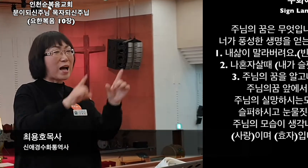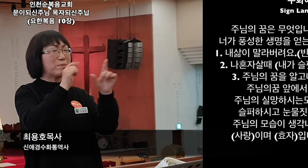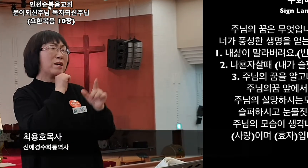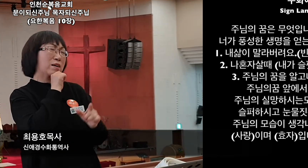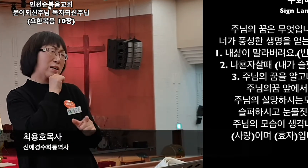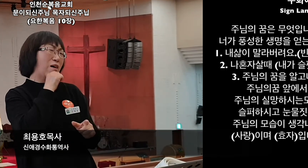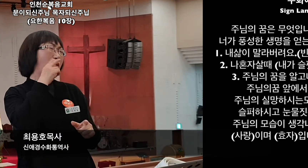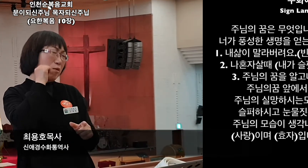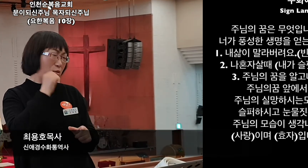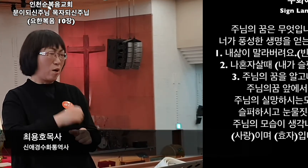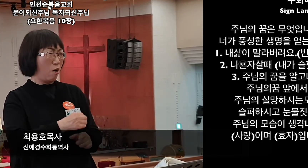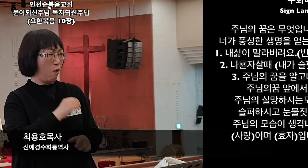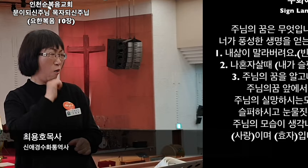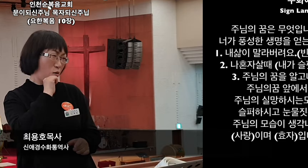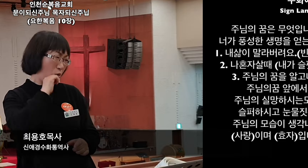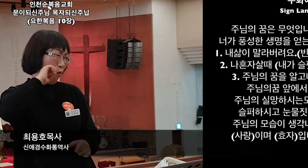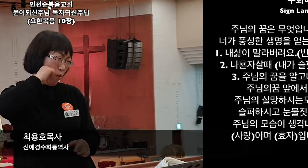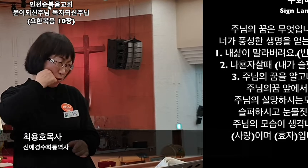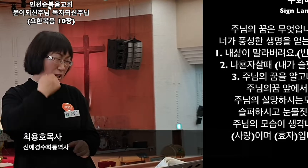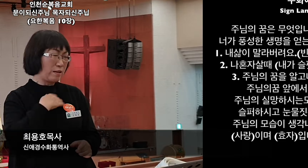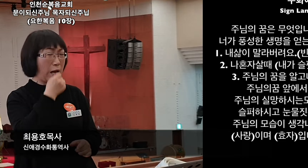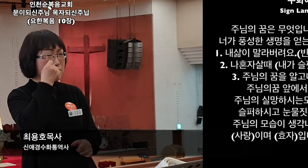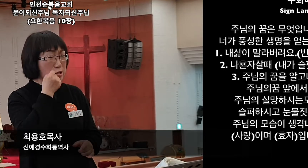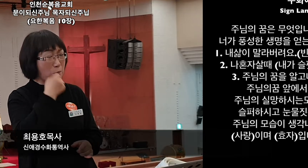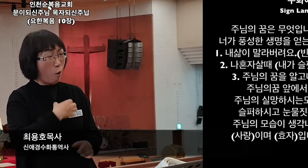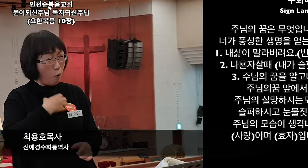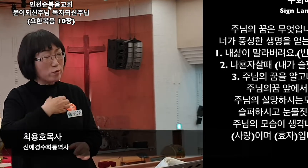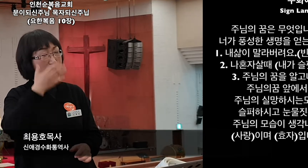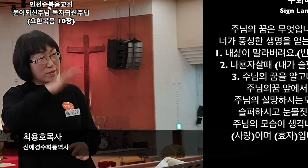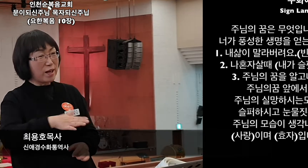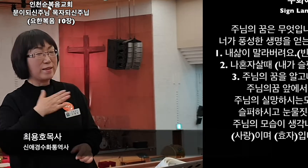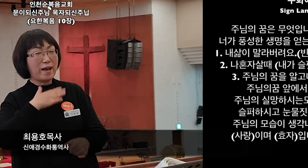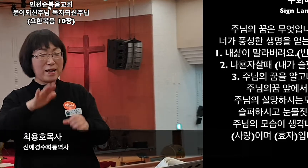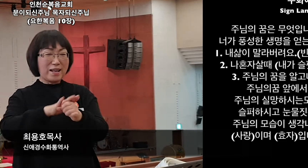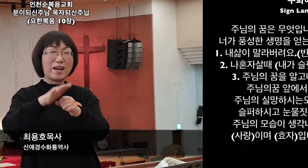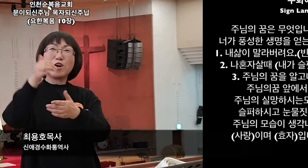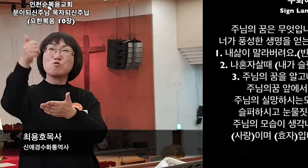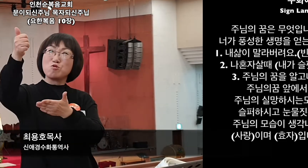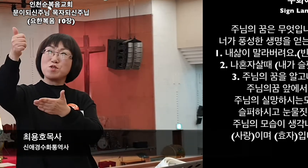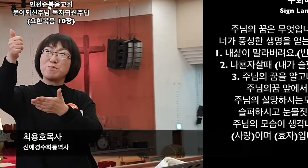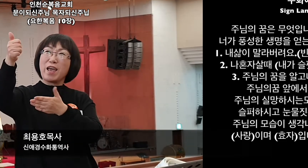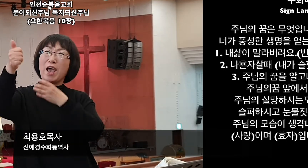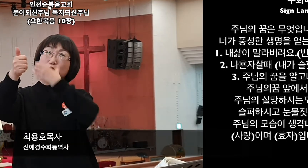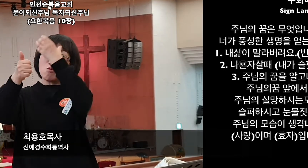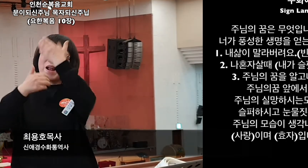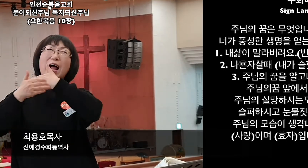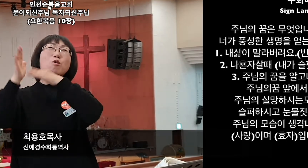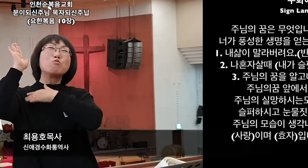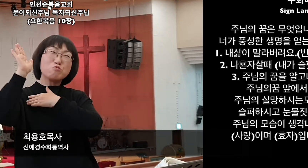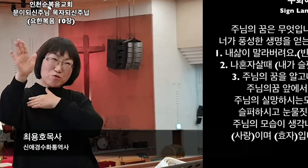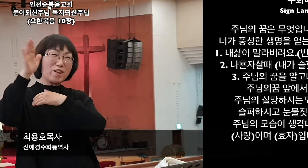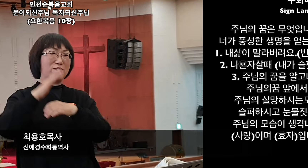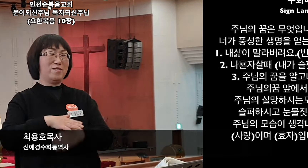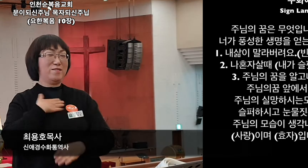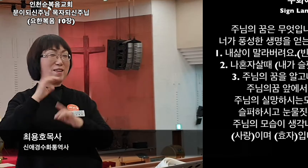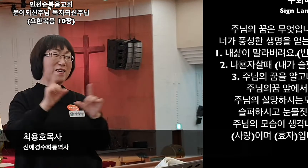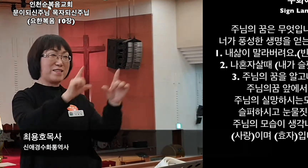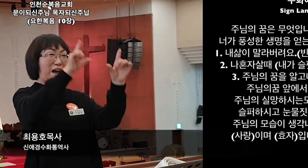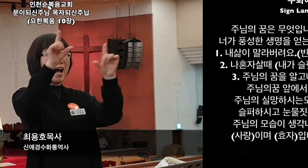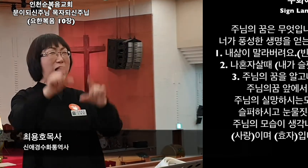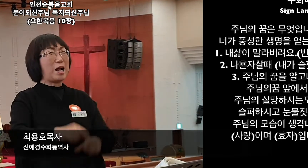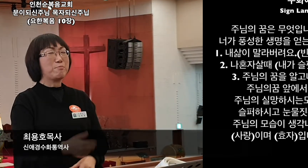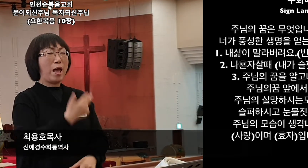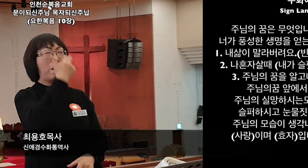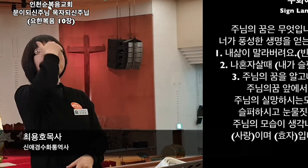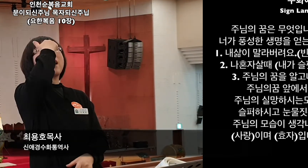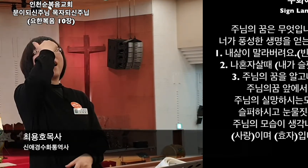가난하고 빈약하고 말라버리면 내가 슬펐는데요, 내가 사랑하는 주님의 꿈을 알고 나서 내 삶의